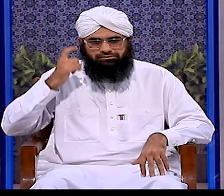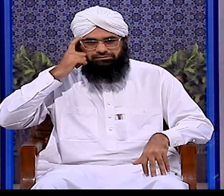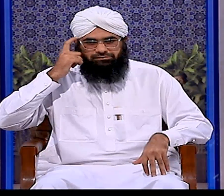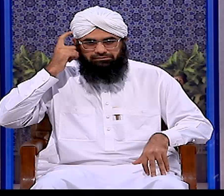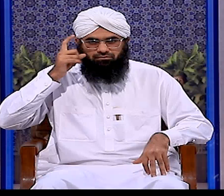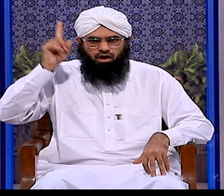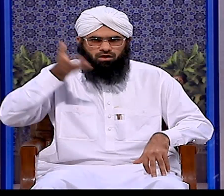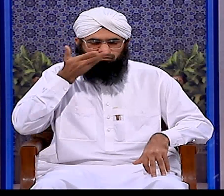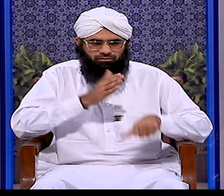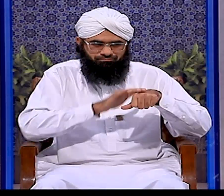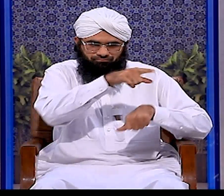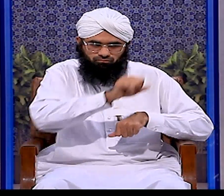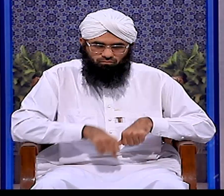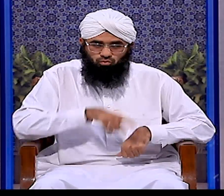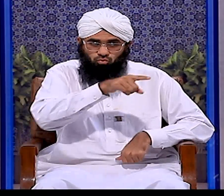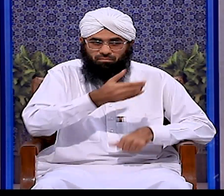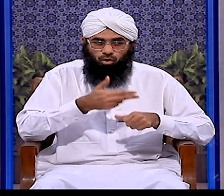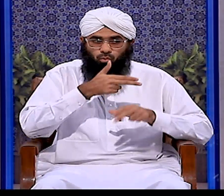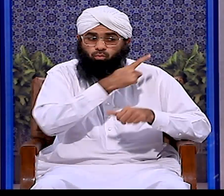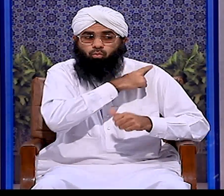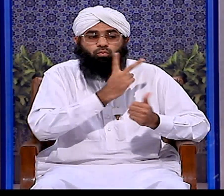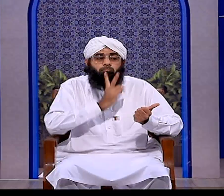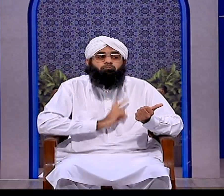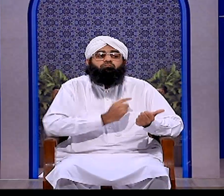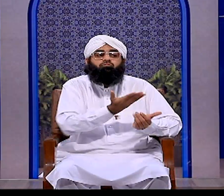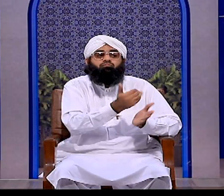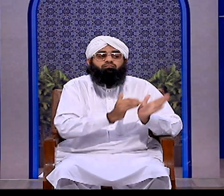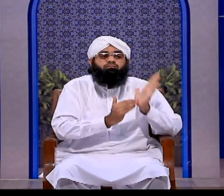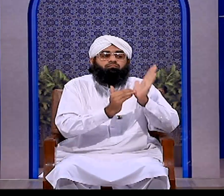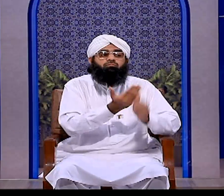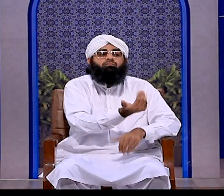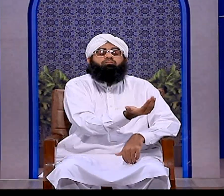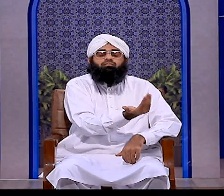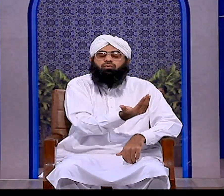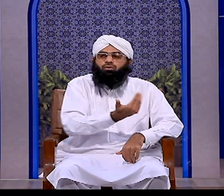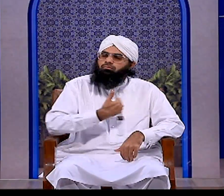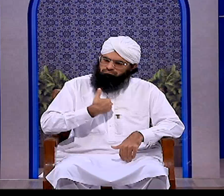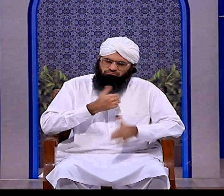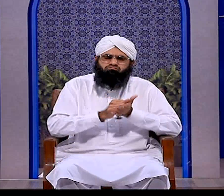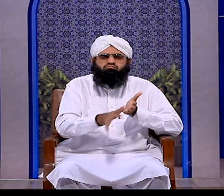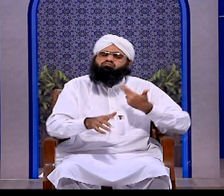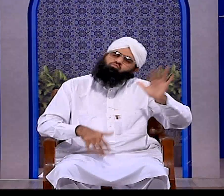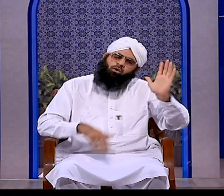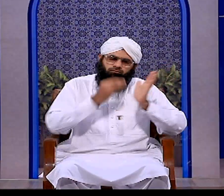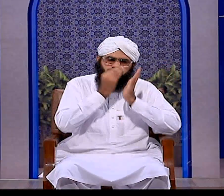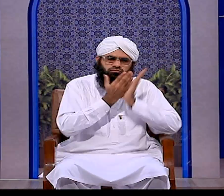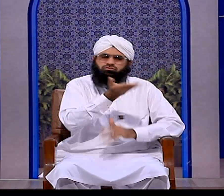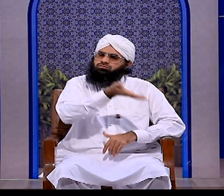اگر میں نے اپنے گناہوں کا اقرار کر لیا تو کہیں دوبارہ جہنم میں نہ ڈال دیا جاؤں۔ یہ ابھی انہی سوچوں میں